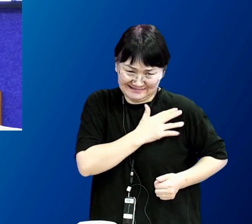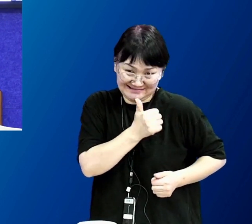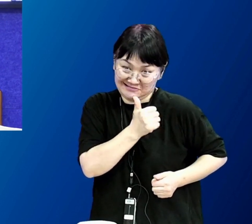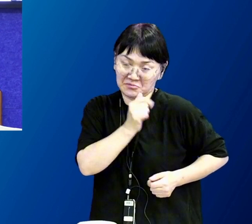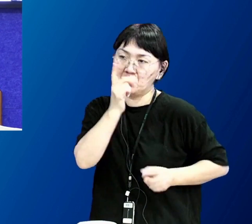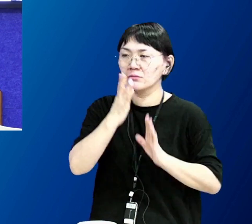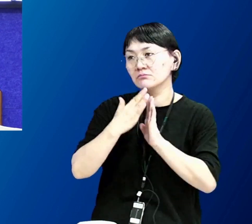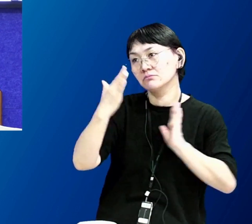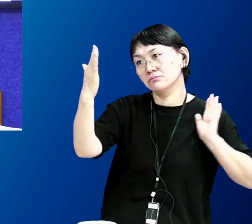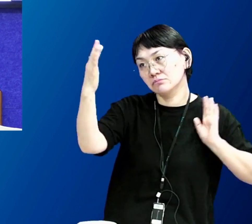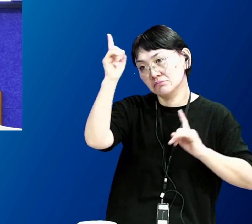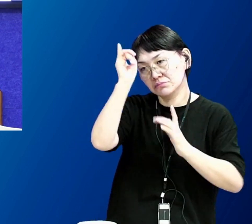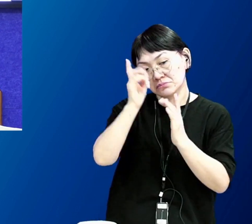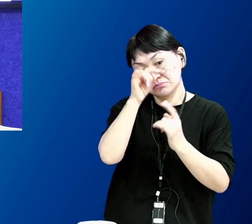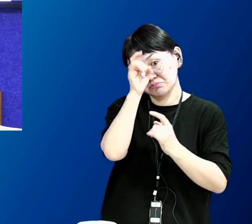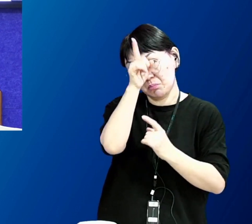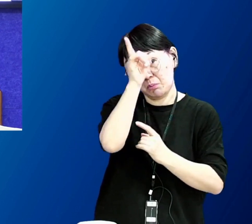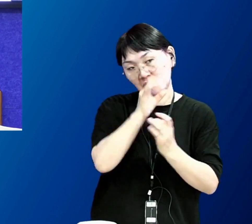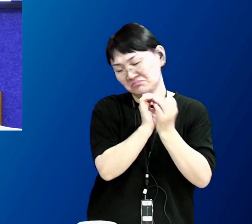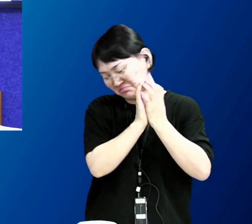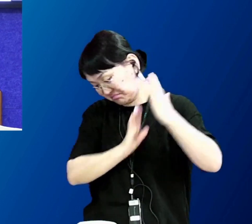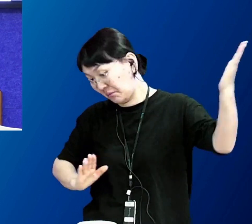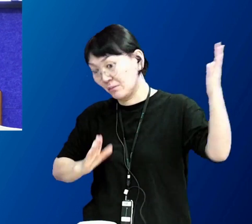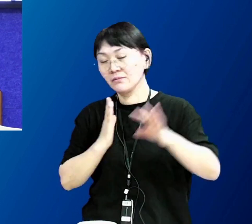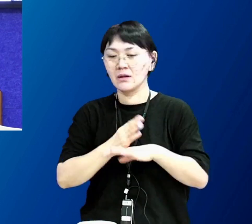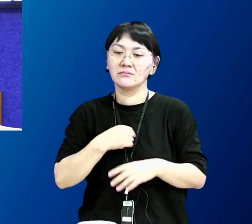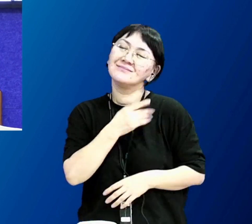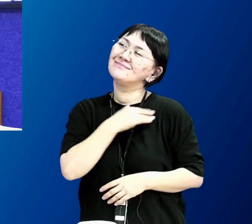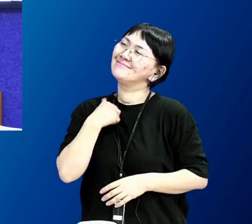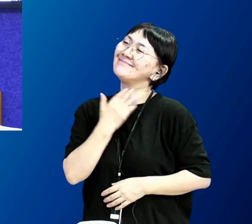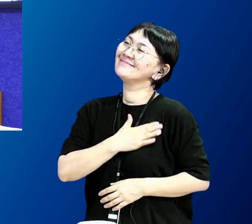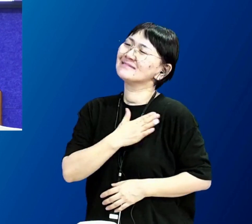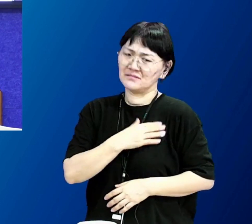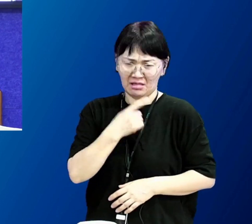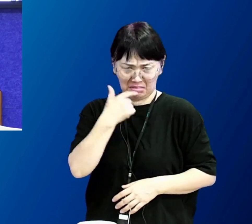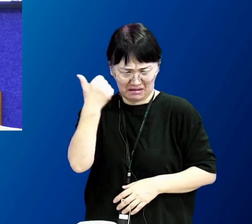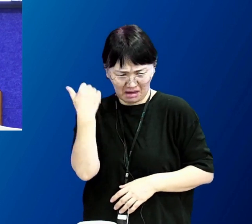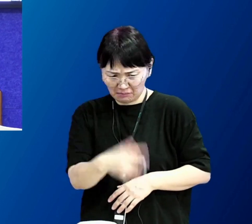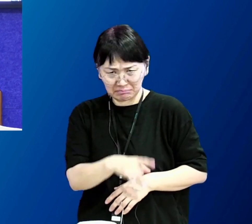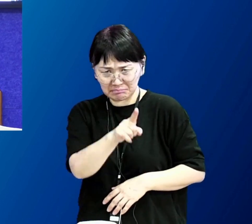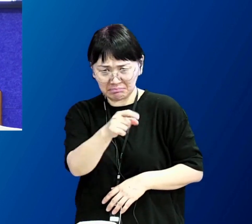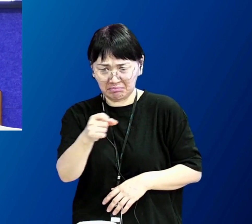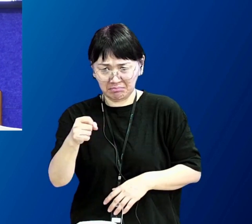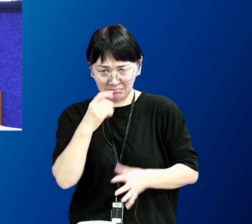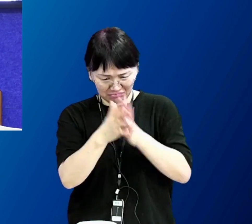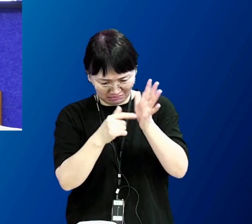байгаа хэрнээсээ би эзнийг хайрладаг гэж чи яаж хэлж чадна вэ?